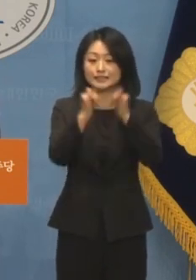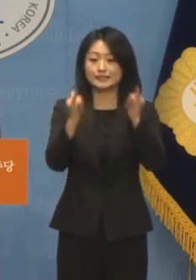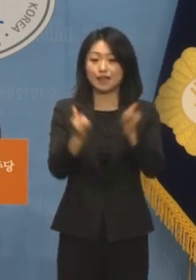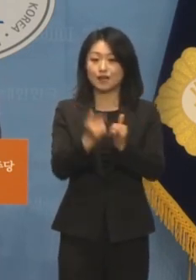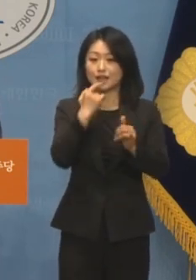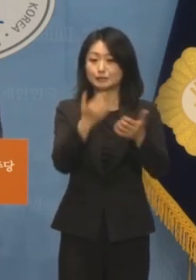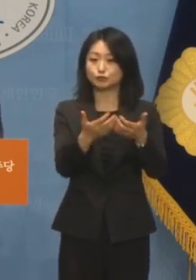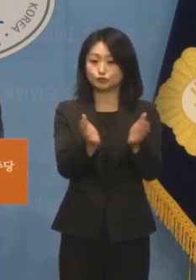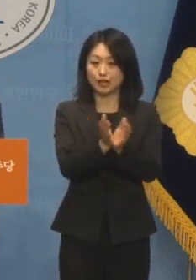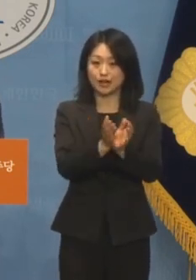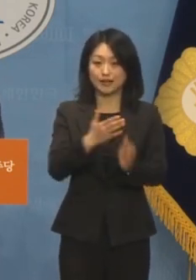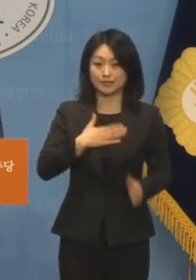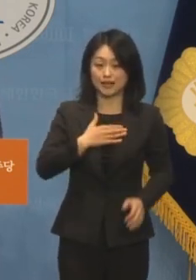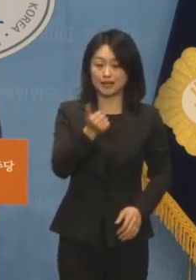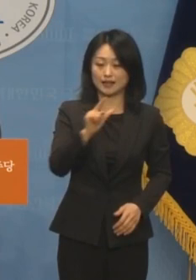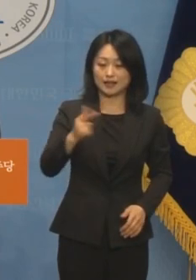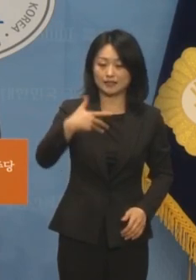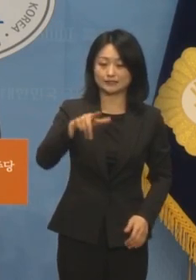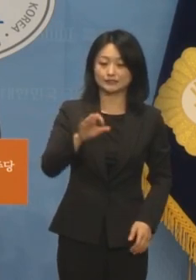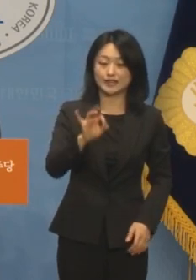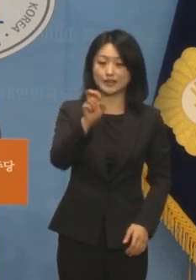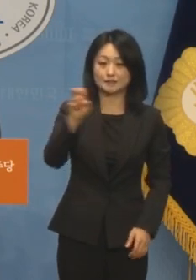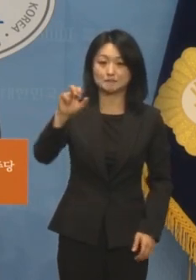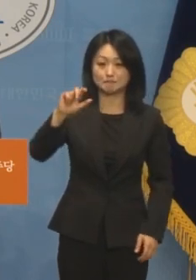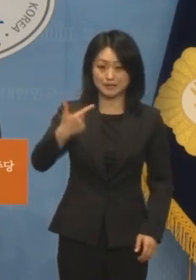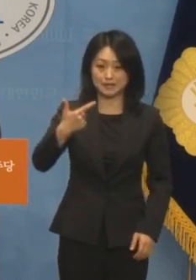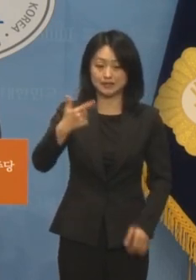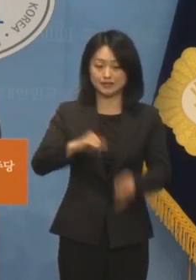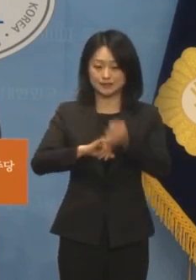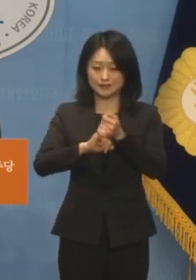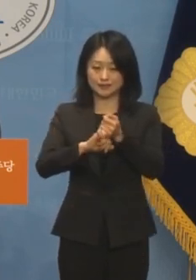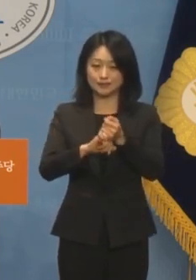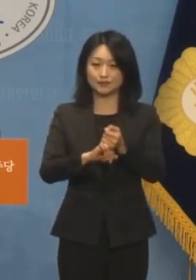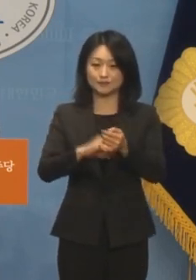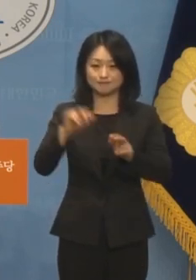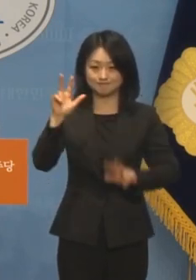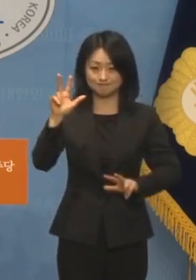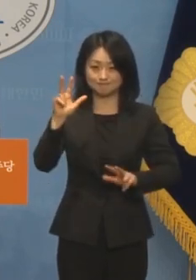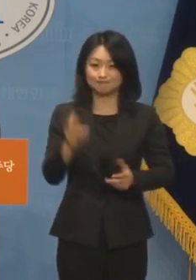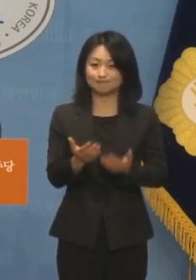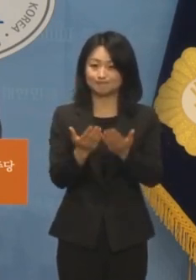사회민주당과 한창민이 다시 한번 약속드립니다.